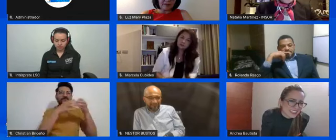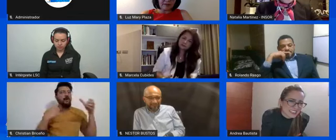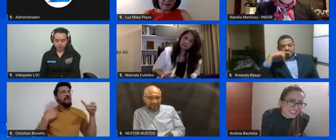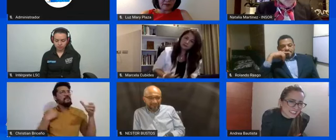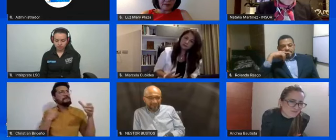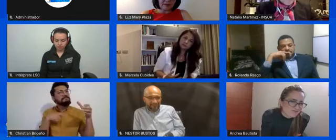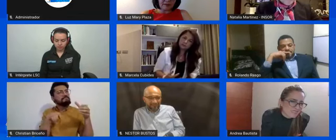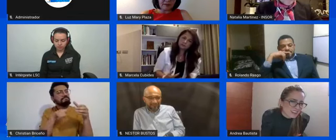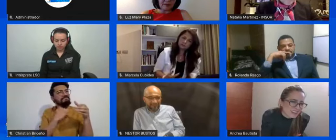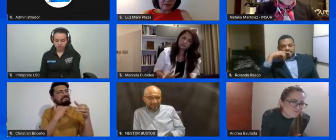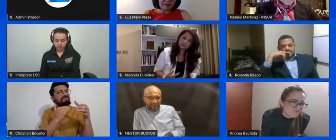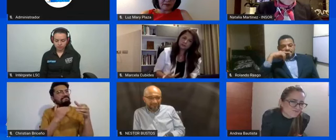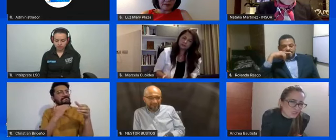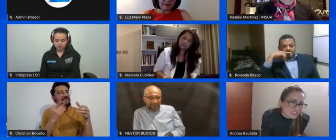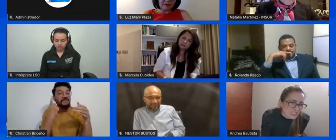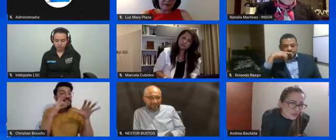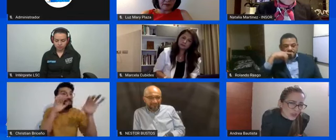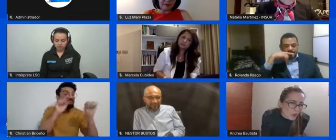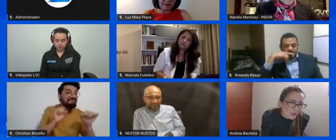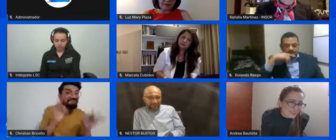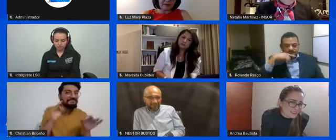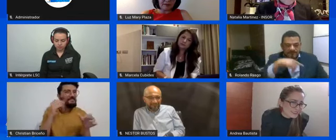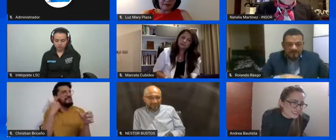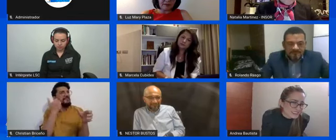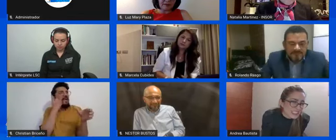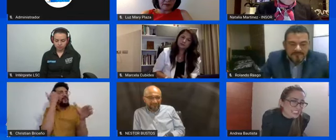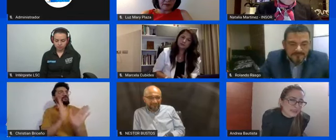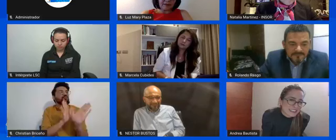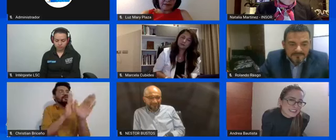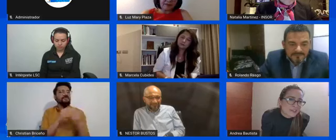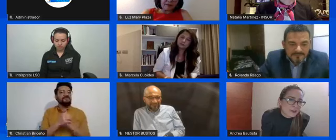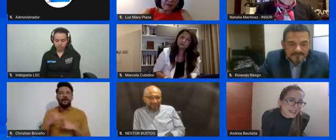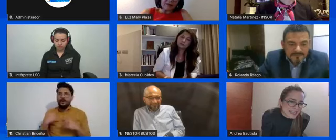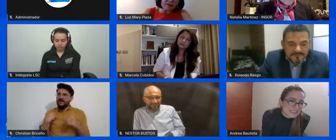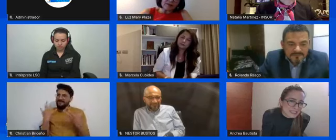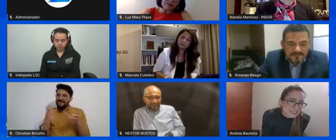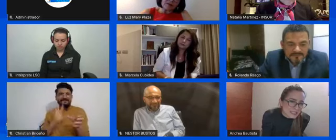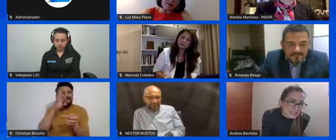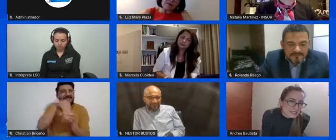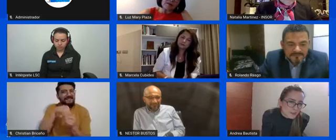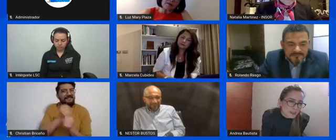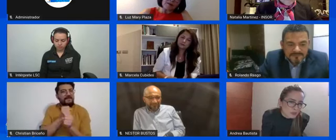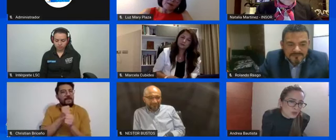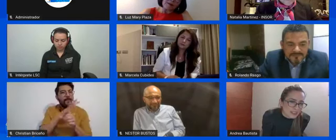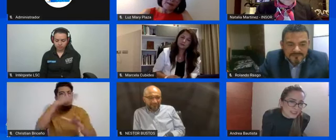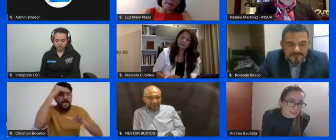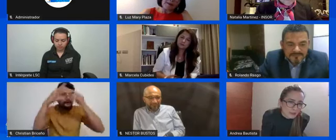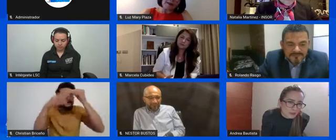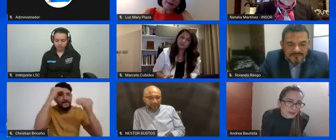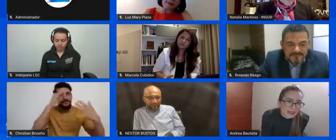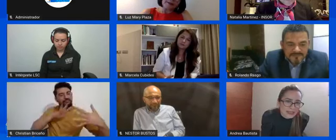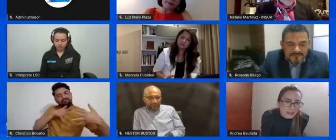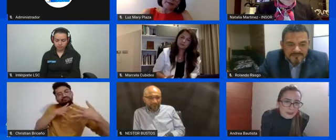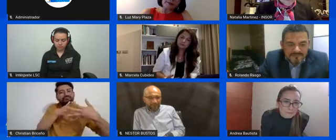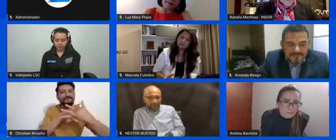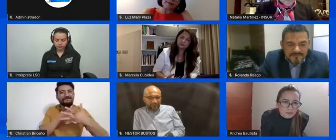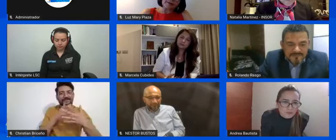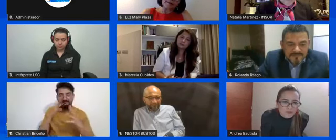personas adultas, no tanto de jóvenes. Se les veía en ese momento de esa